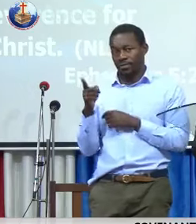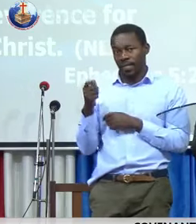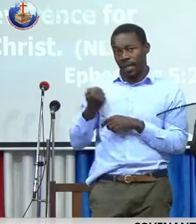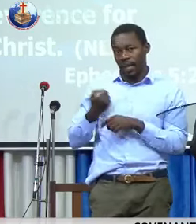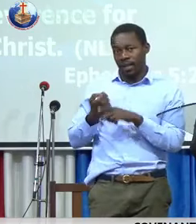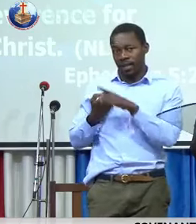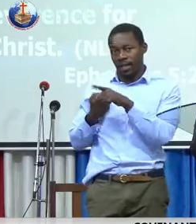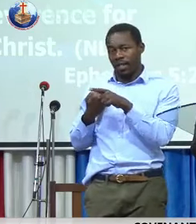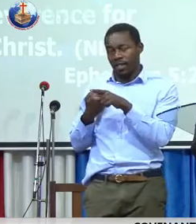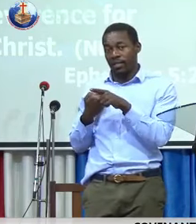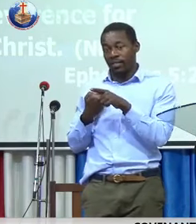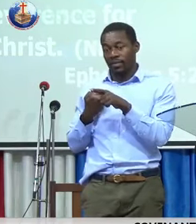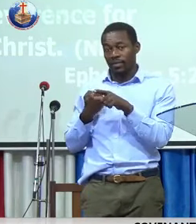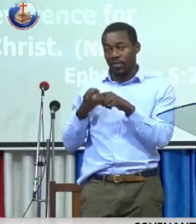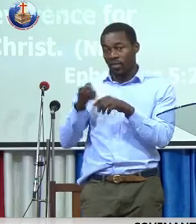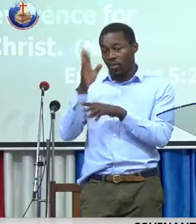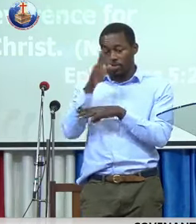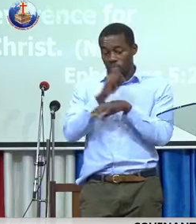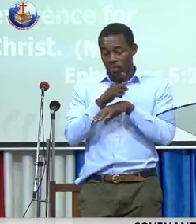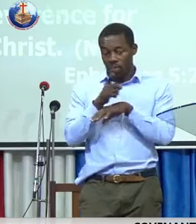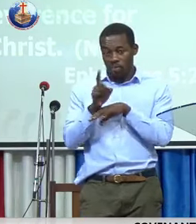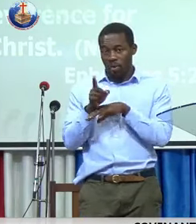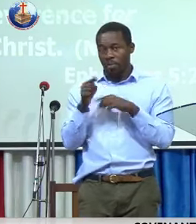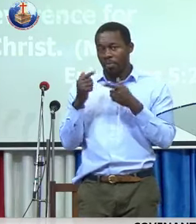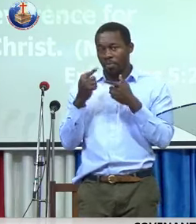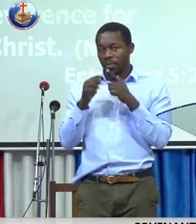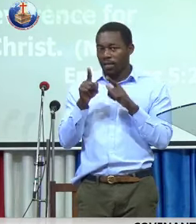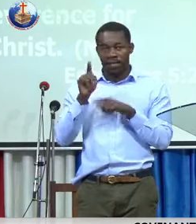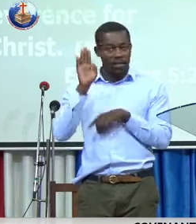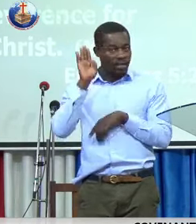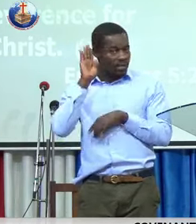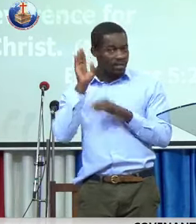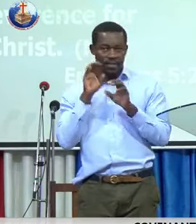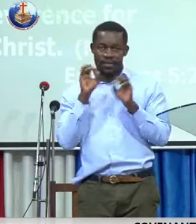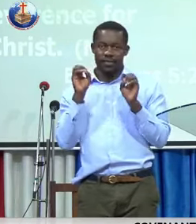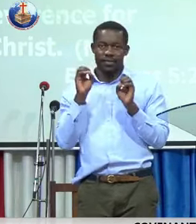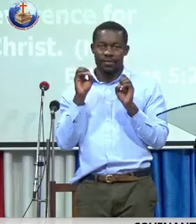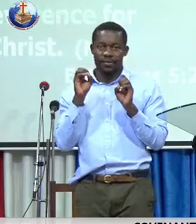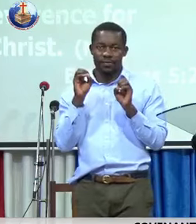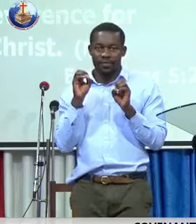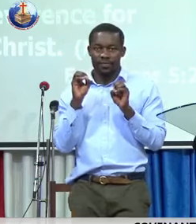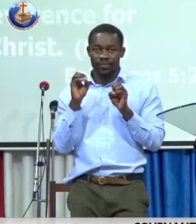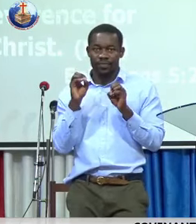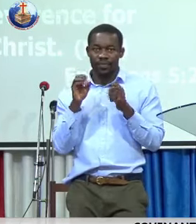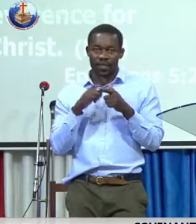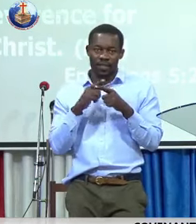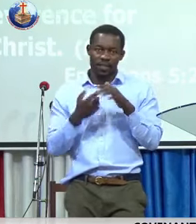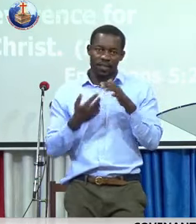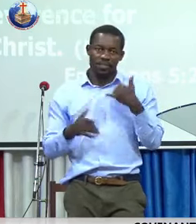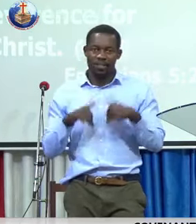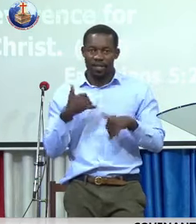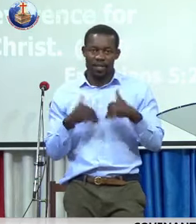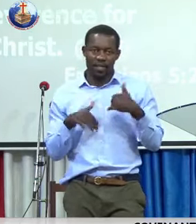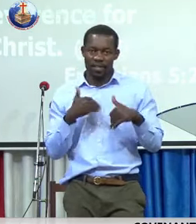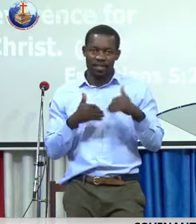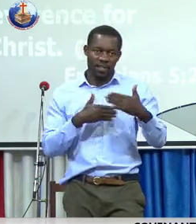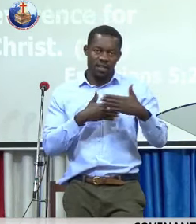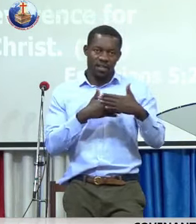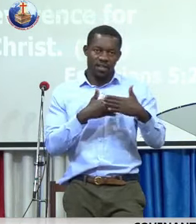kuna vitu ambavyo Abigail alikuwa amemwonya. And he did not listen. Lakini hakusikiza. Akaenda kufanya mchezo mbele ya David